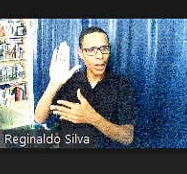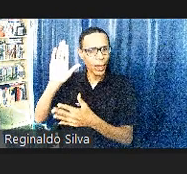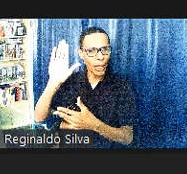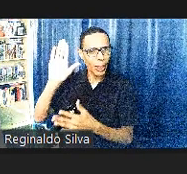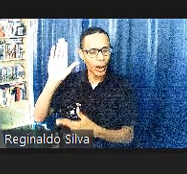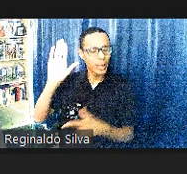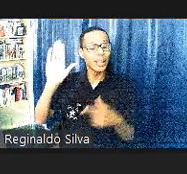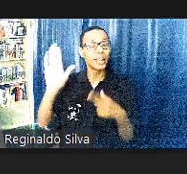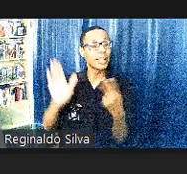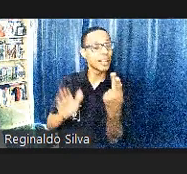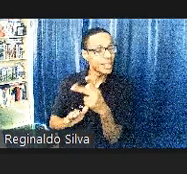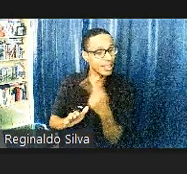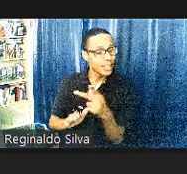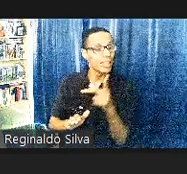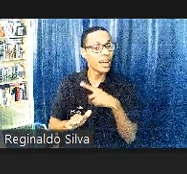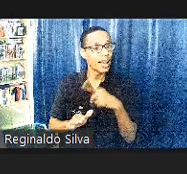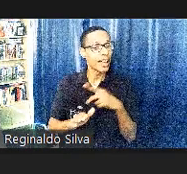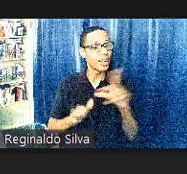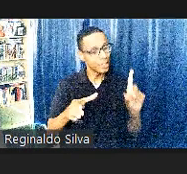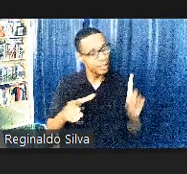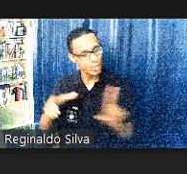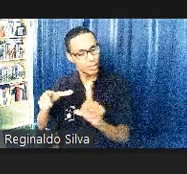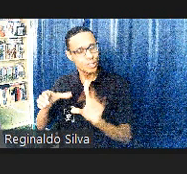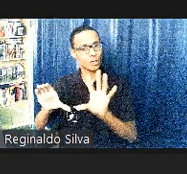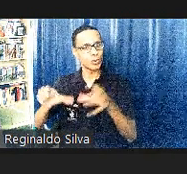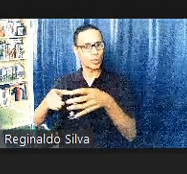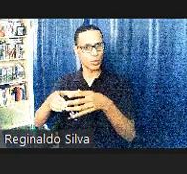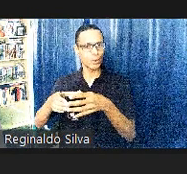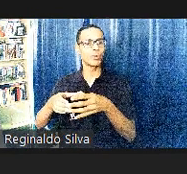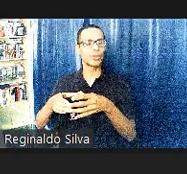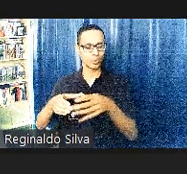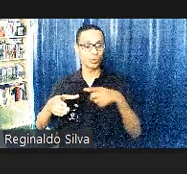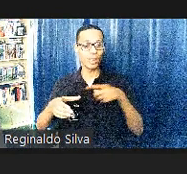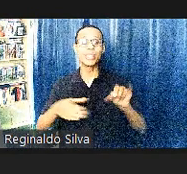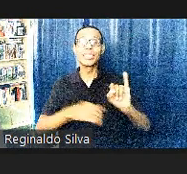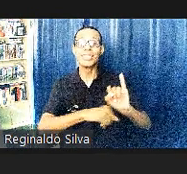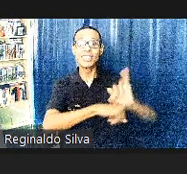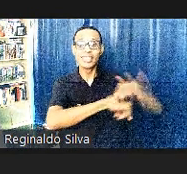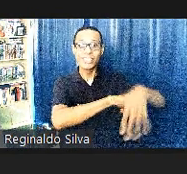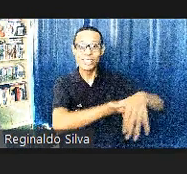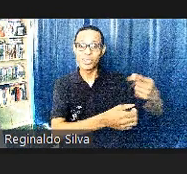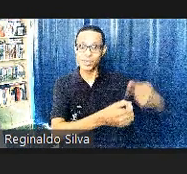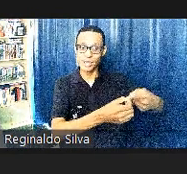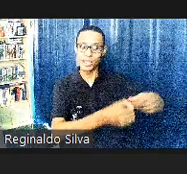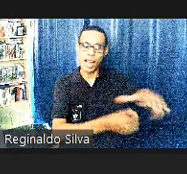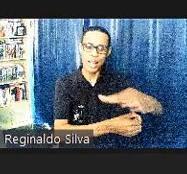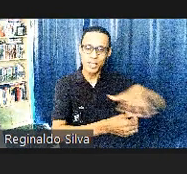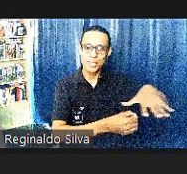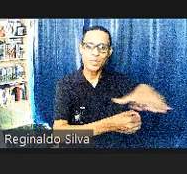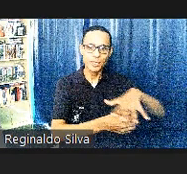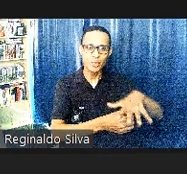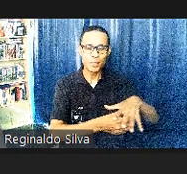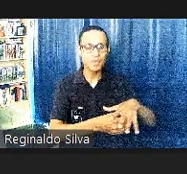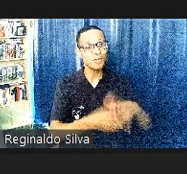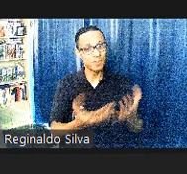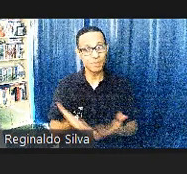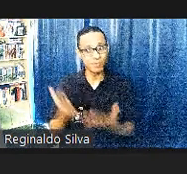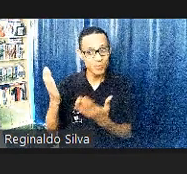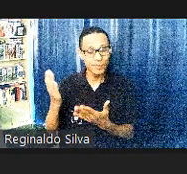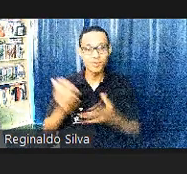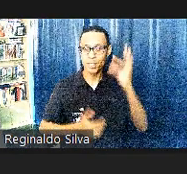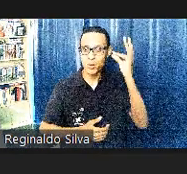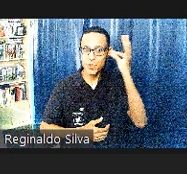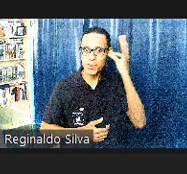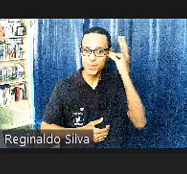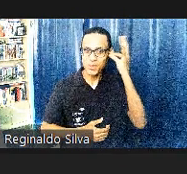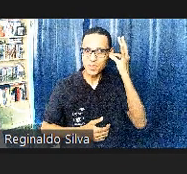do Conselho Nacional do Direito das Pessoas com Deficiência de Itajubá, muito bem. E agora o Reginaldo. O Reginaldo,